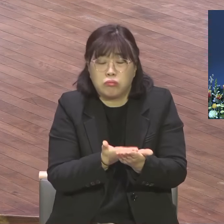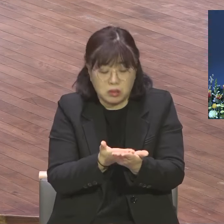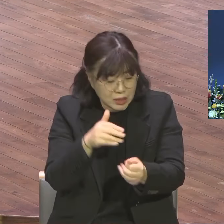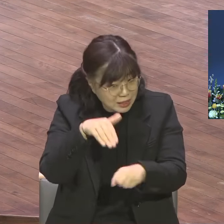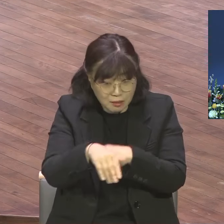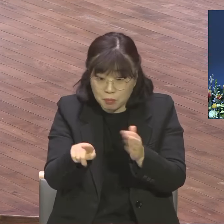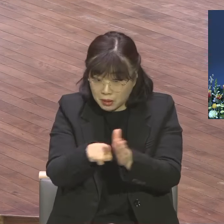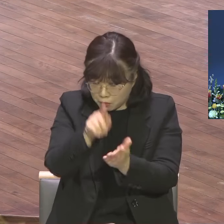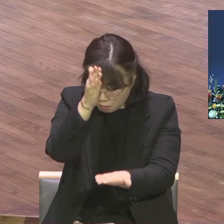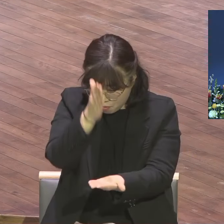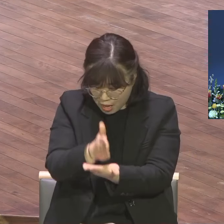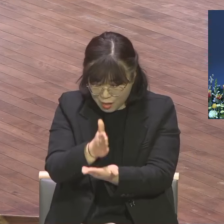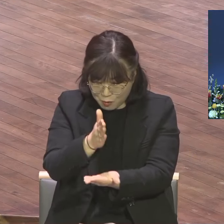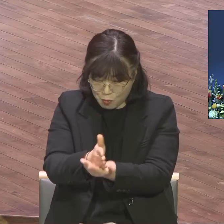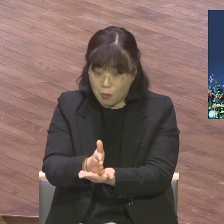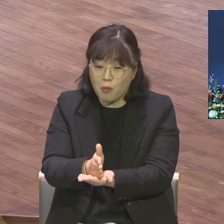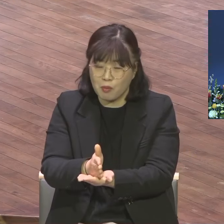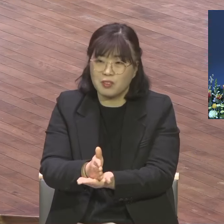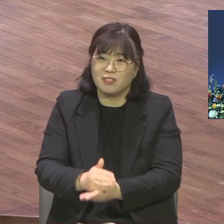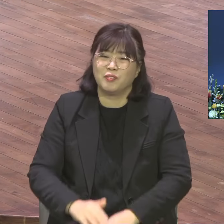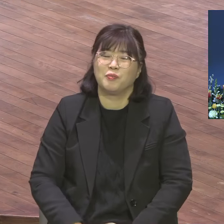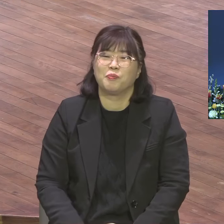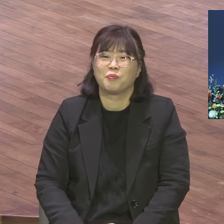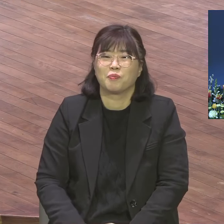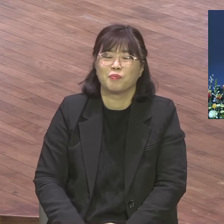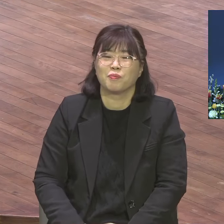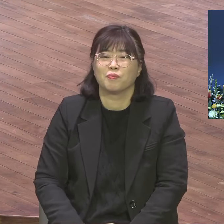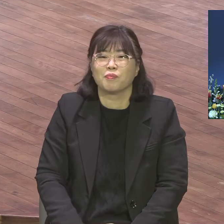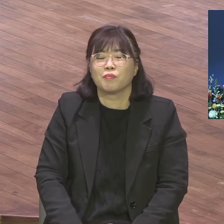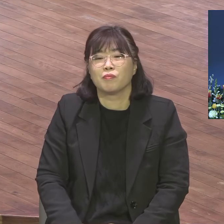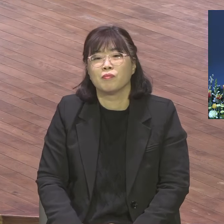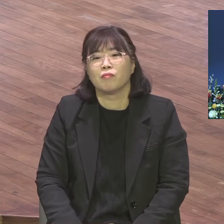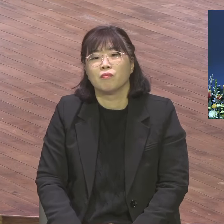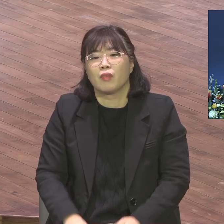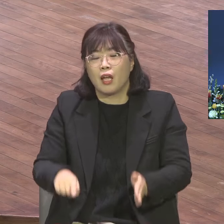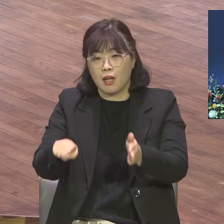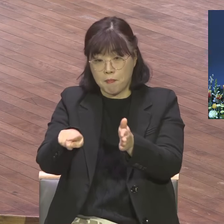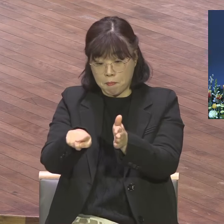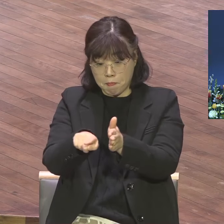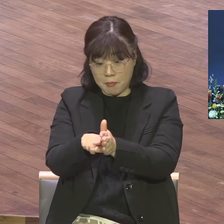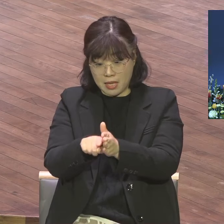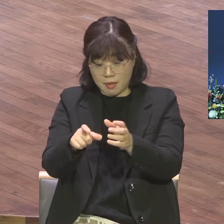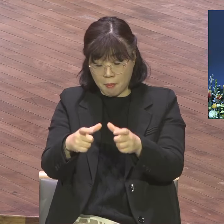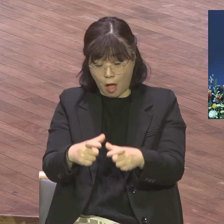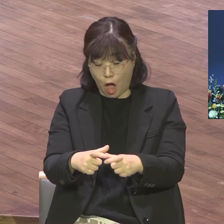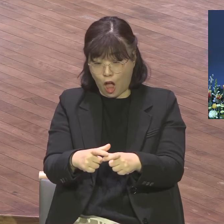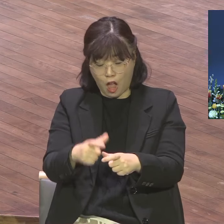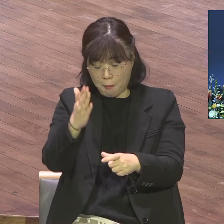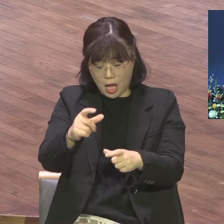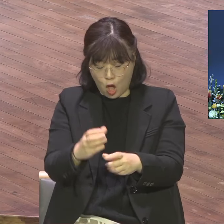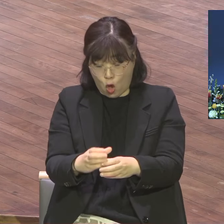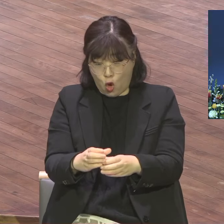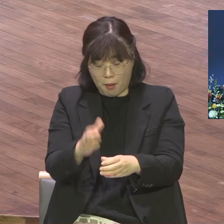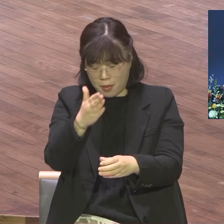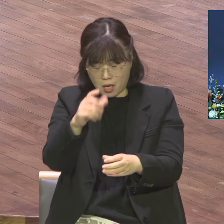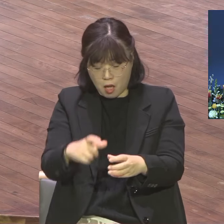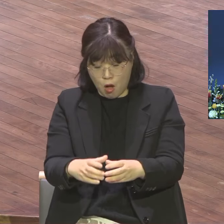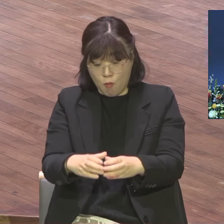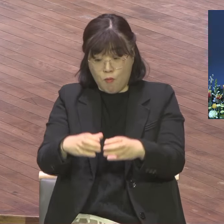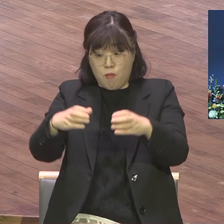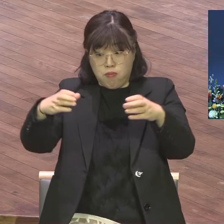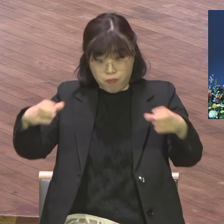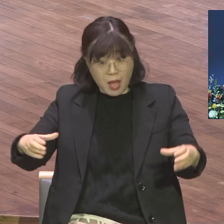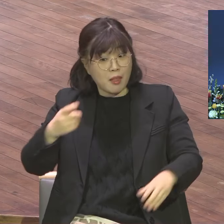하나님 앞에 이런 말씀을 드리면서 여러분이 믿음의 큰 장막터를 높이시기 바랍니다. 말씀